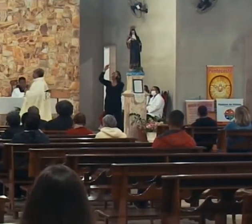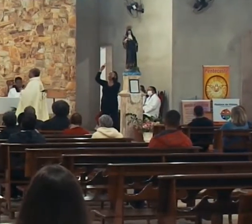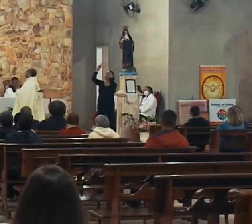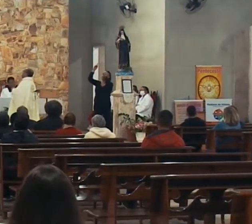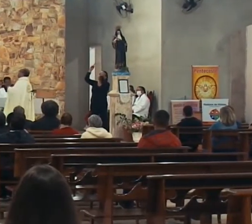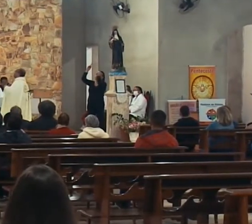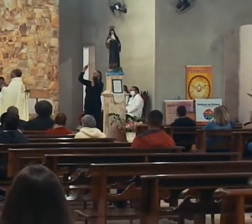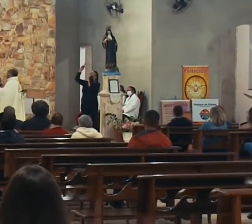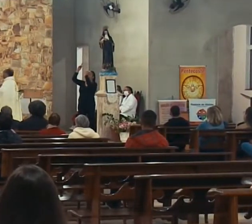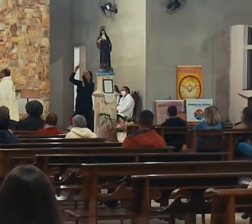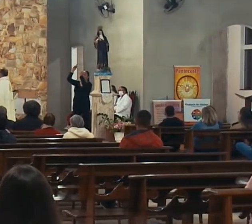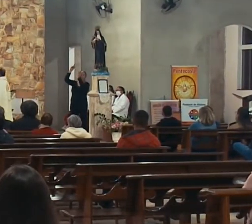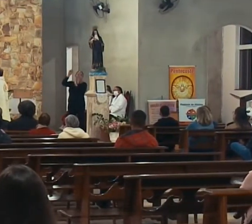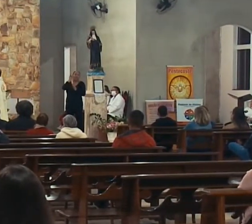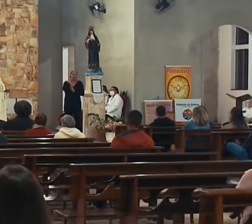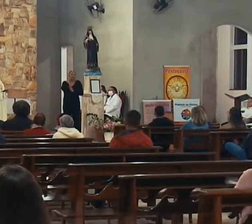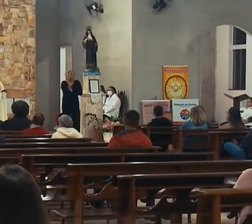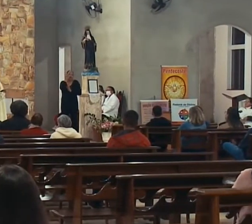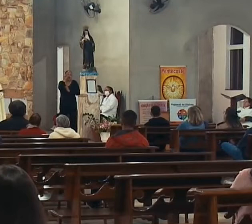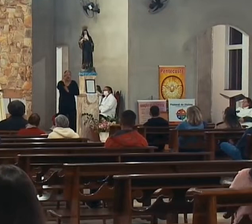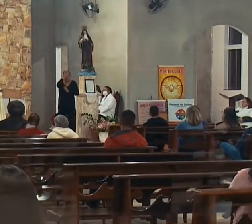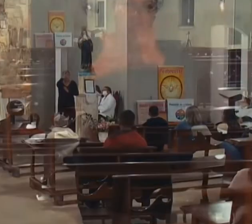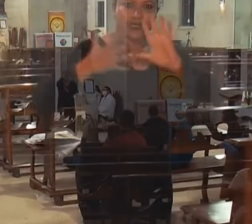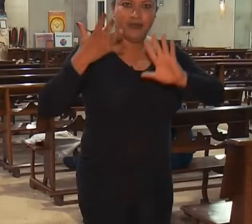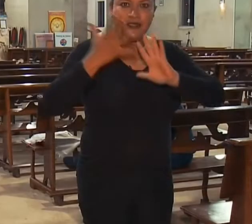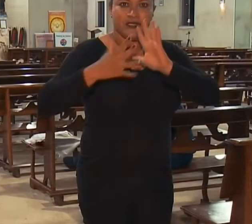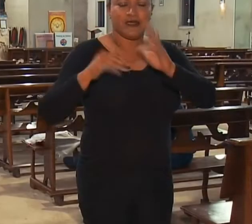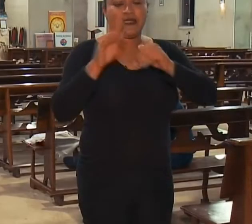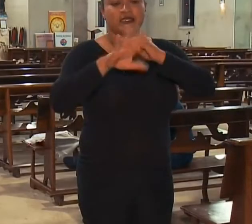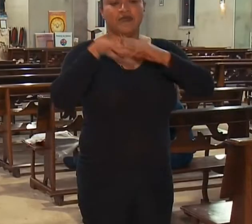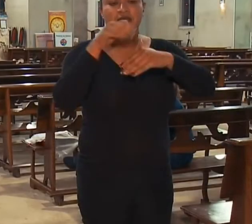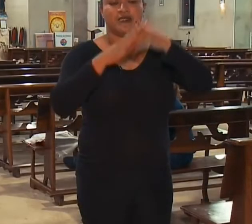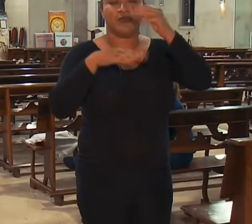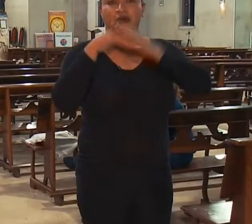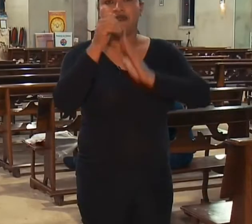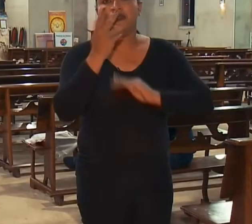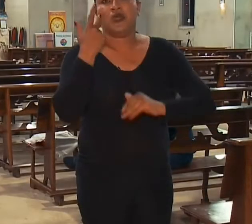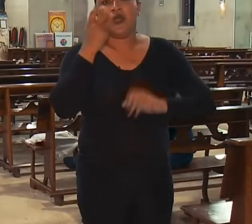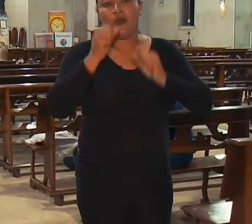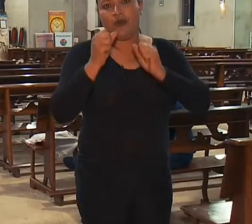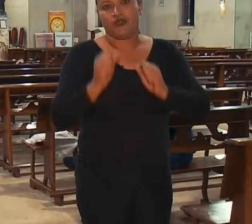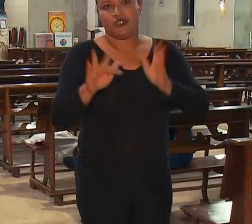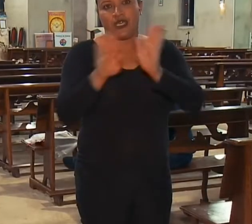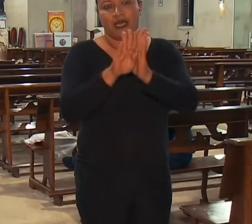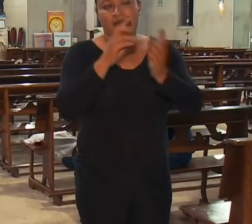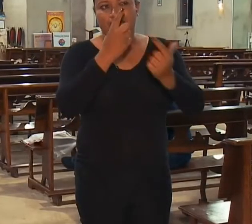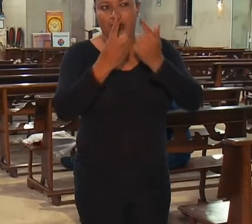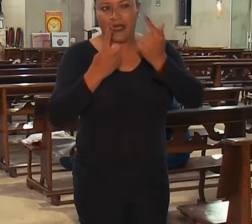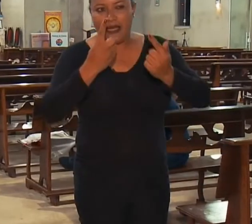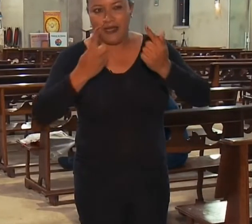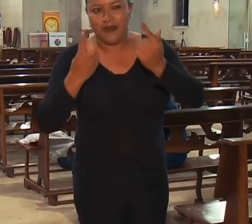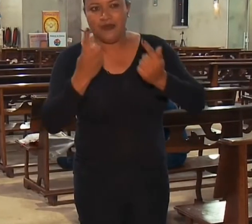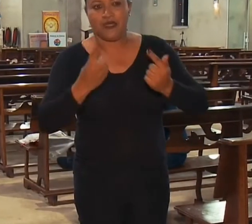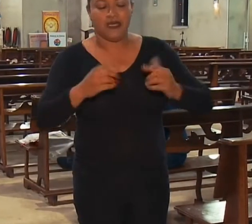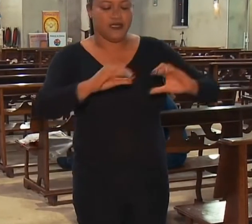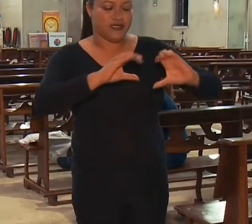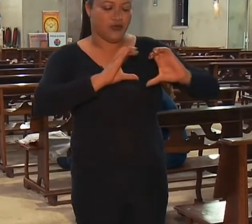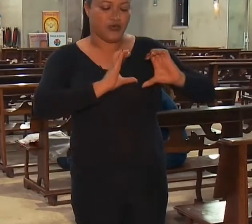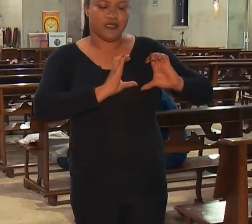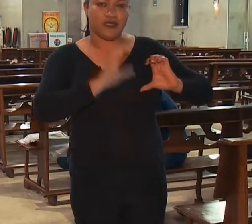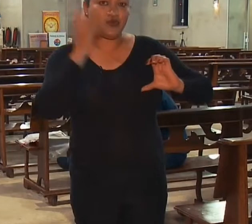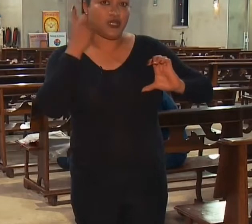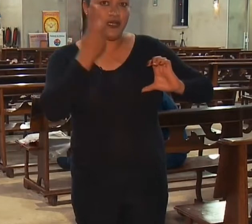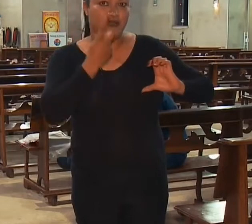uma pessoa lá esperando. E através da Libras, das minhas mãos, eu posso chegar a cada um deles